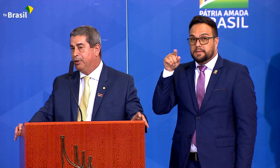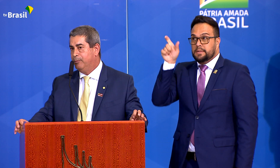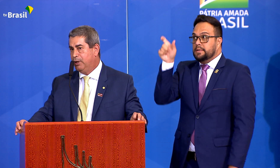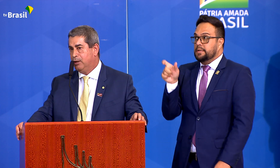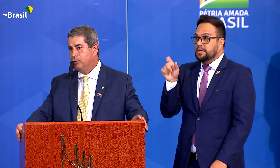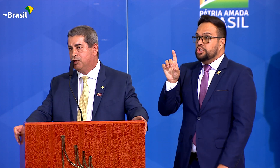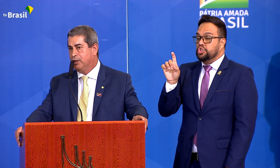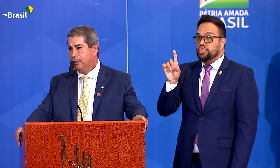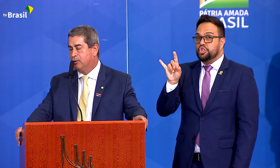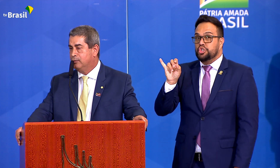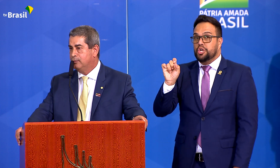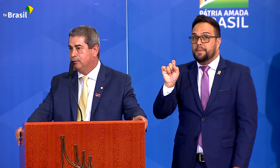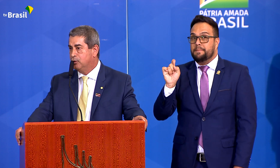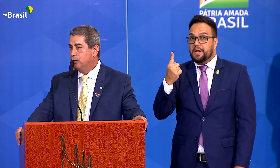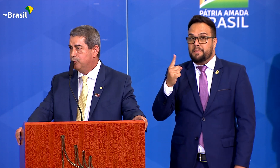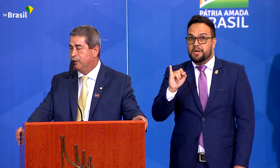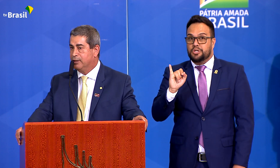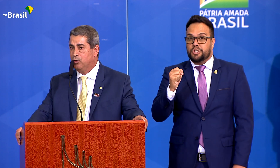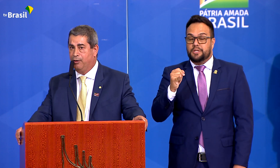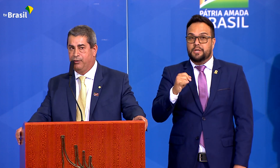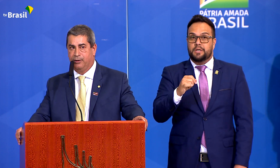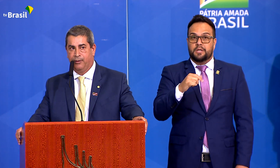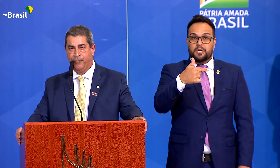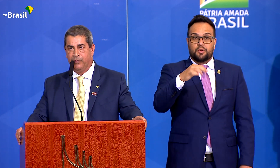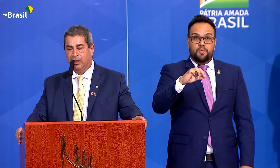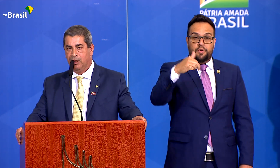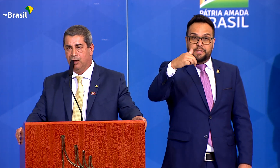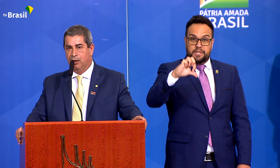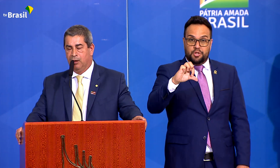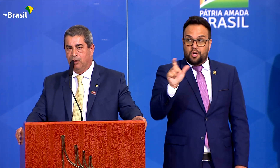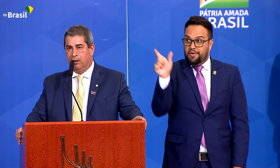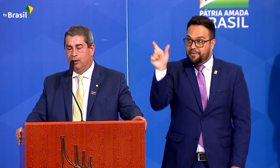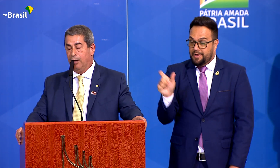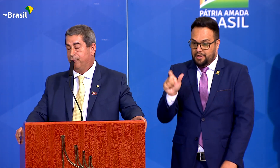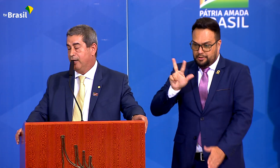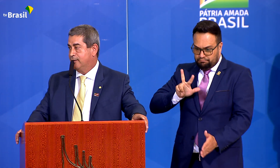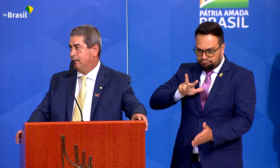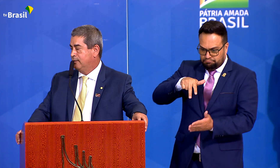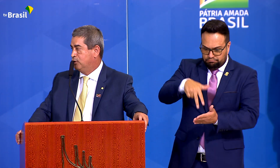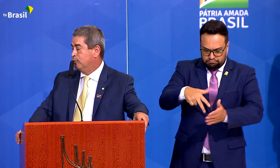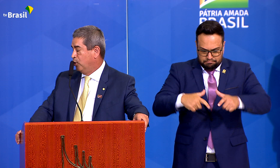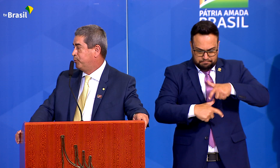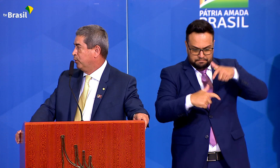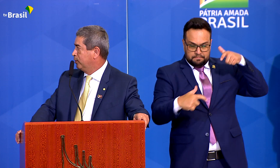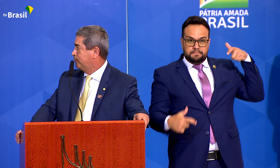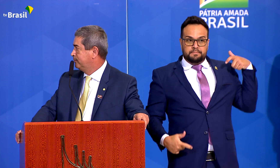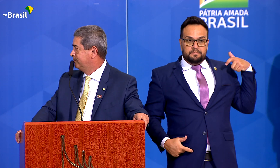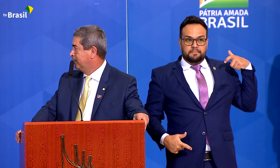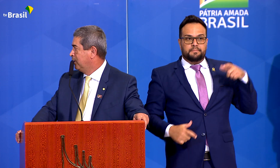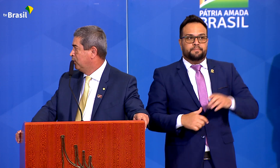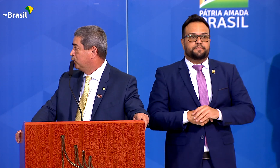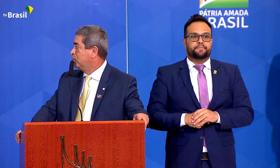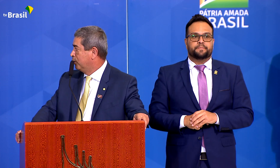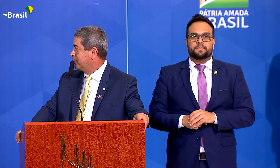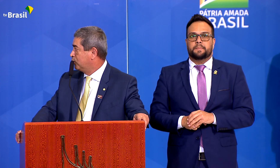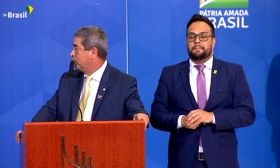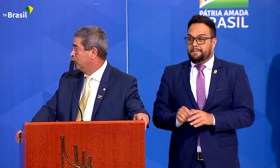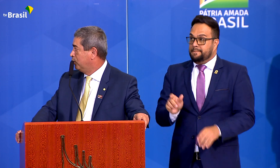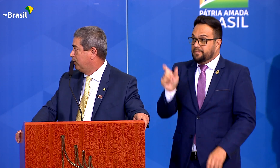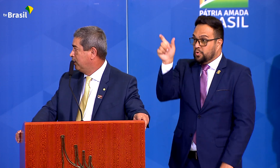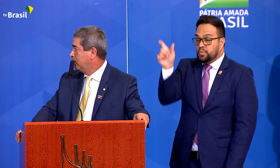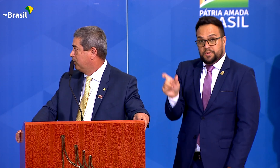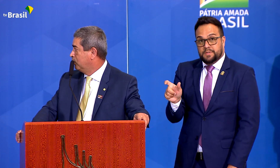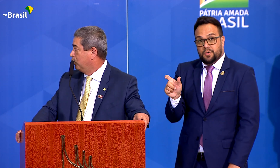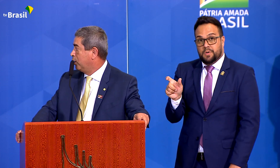República no dia primeiro de janeiro de 2019 e na frase de um bom piloto o